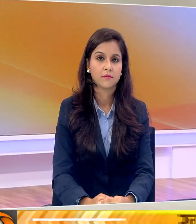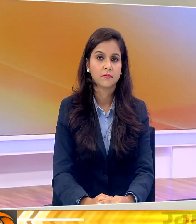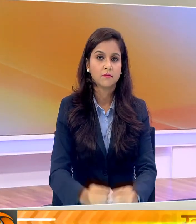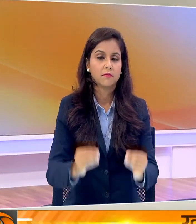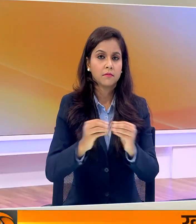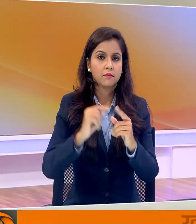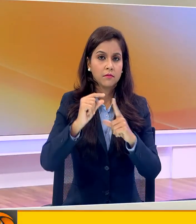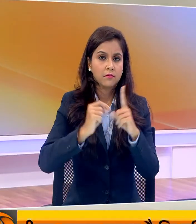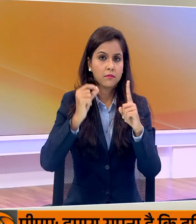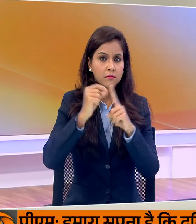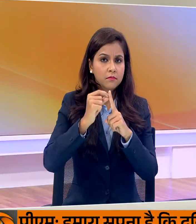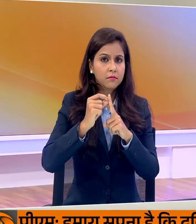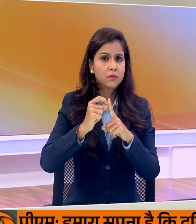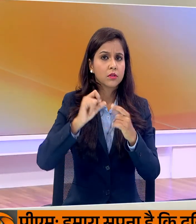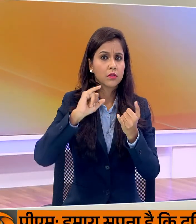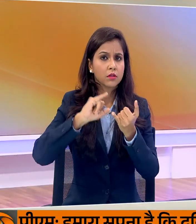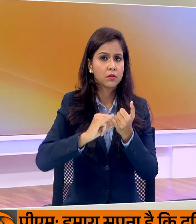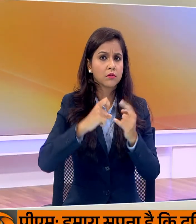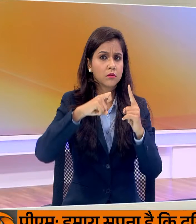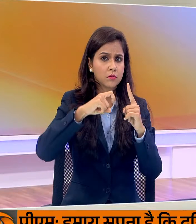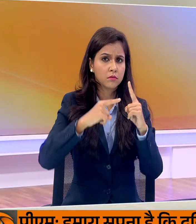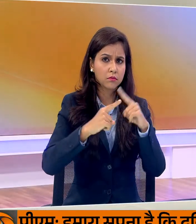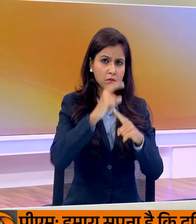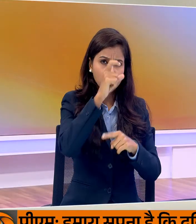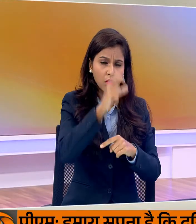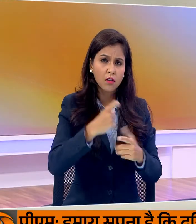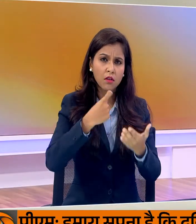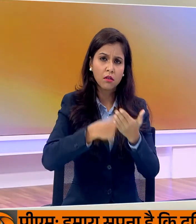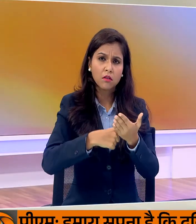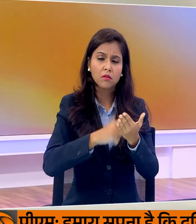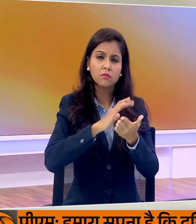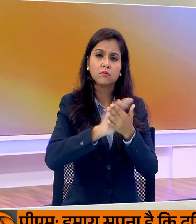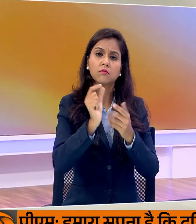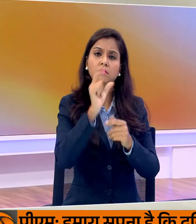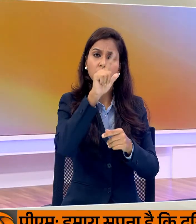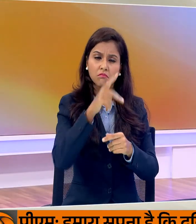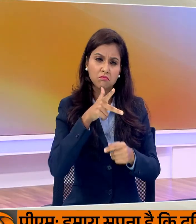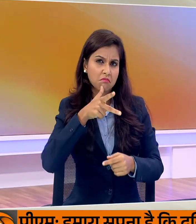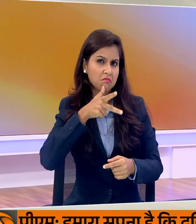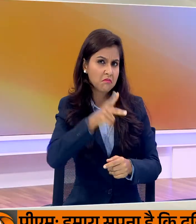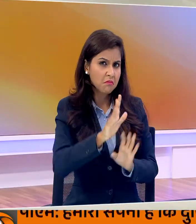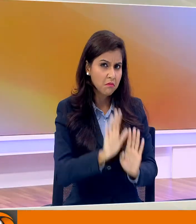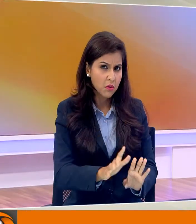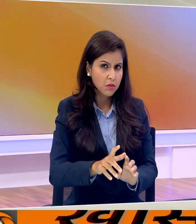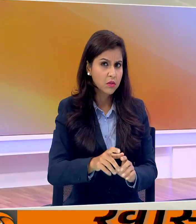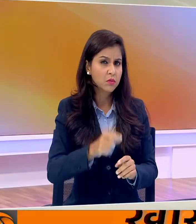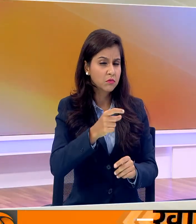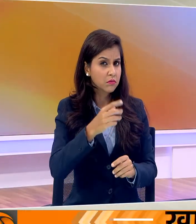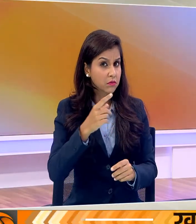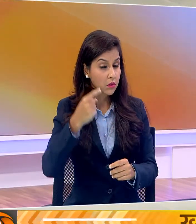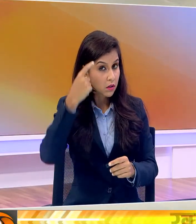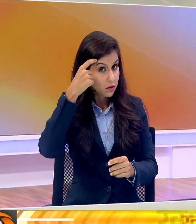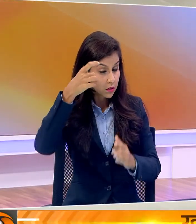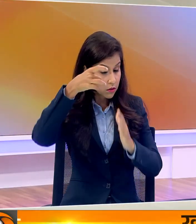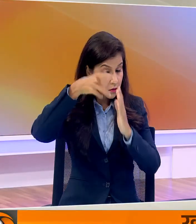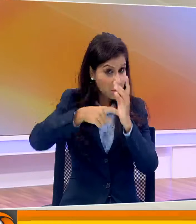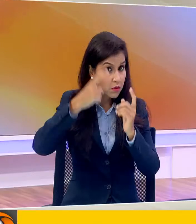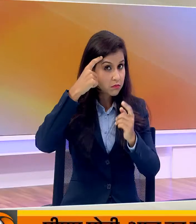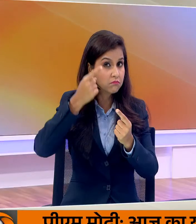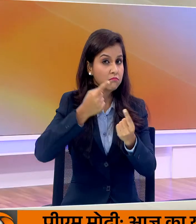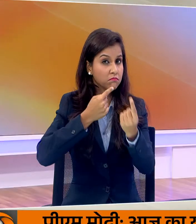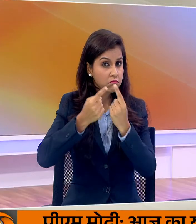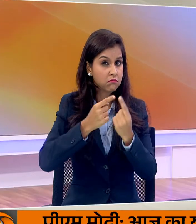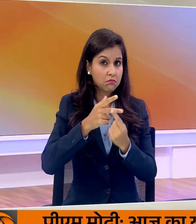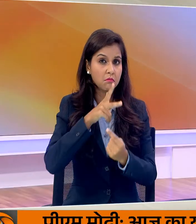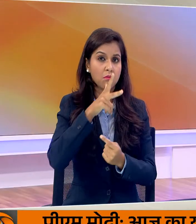भाजपा प्रवक्ता सुधांशु त्रिवेदी ने राहुल गांधी के बयान पर निशाना साधा है। उन्होंने इस मुद्दे को गंभीर और विचार करने योग्य